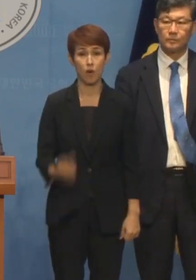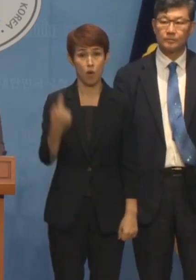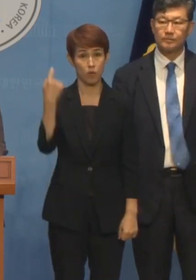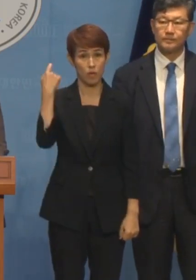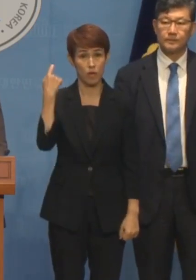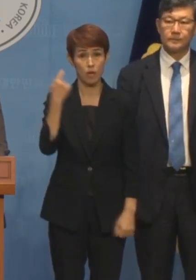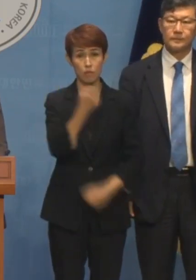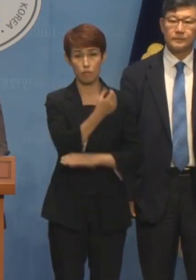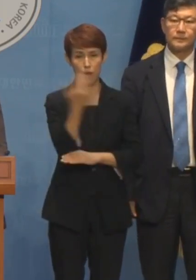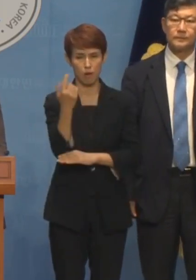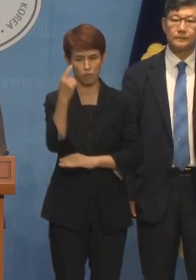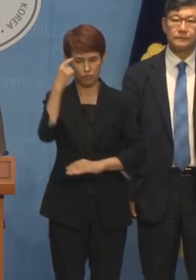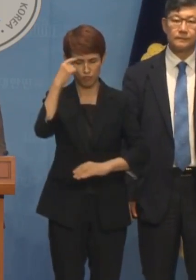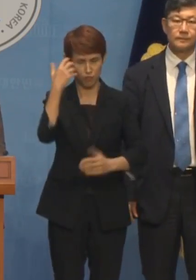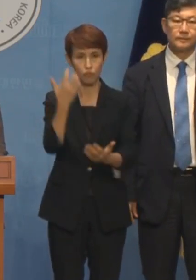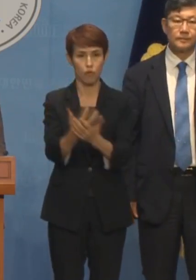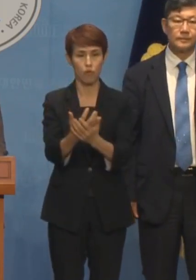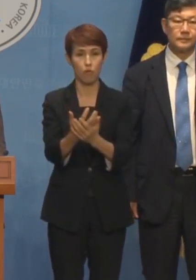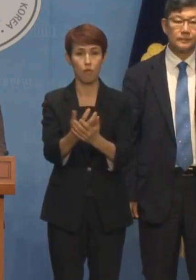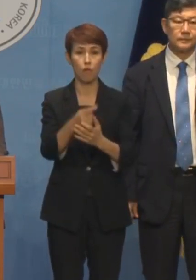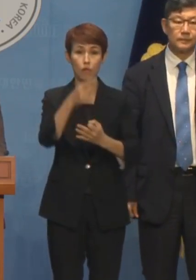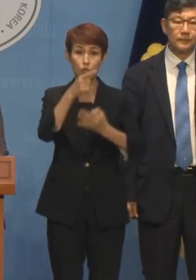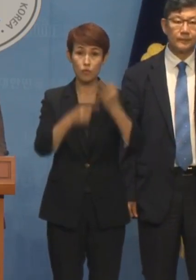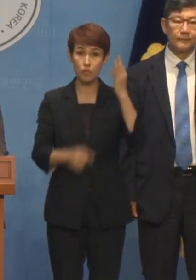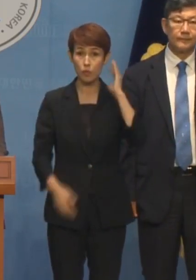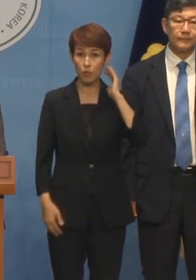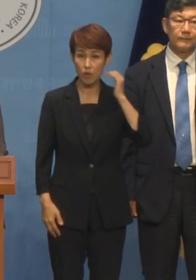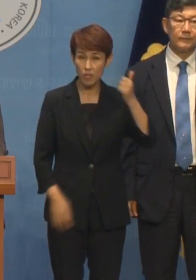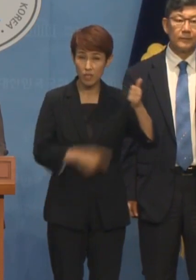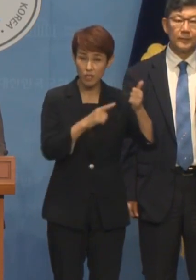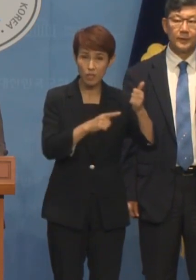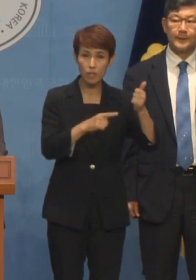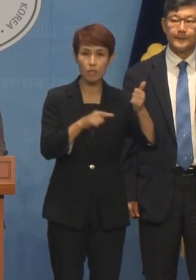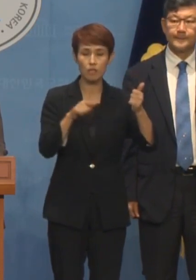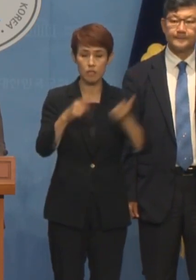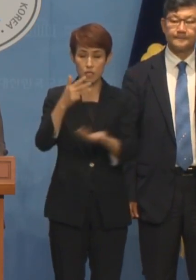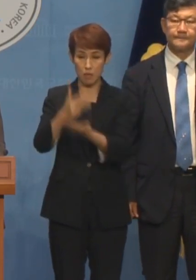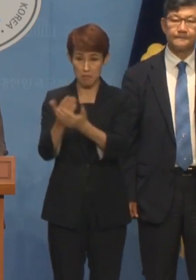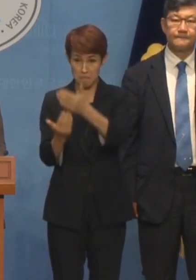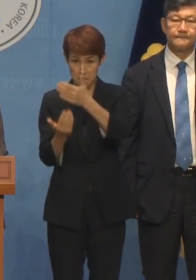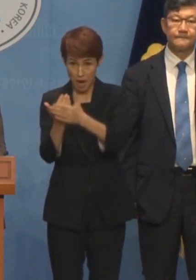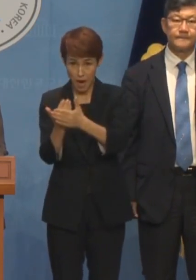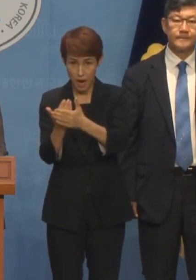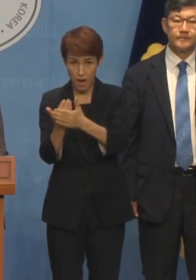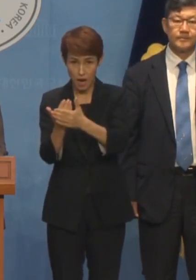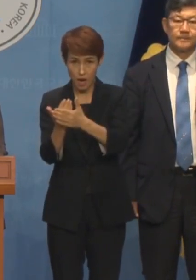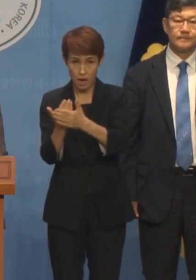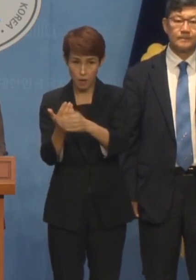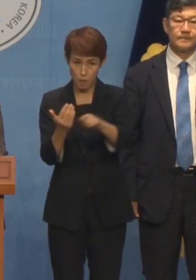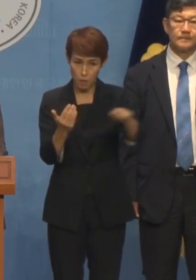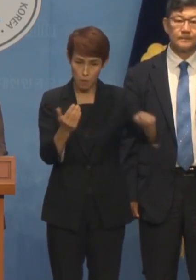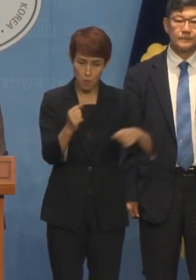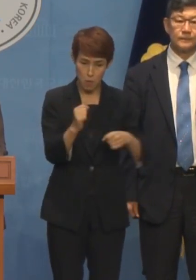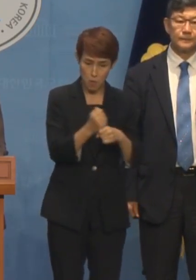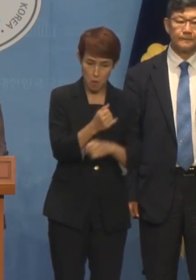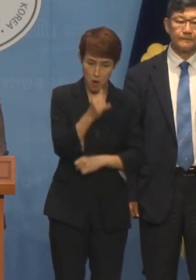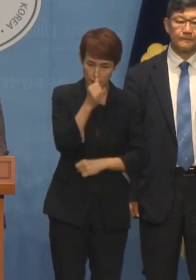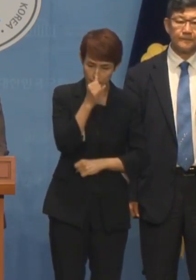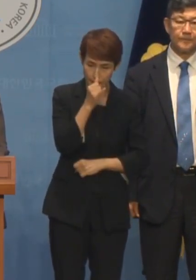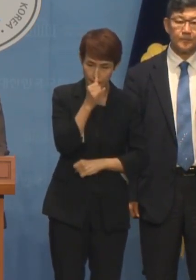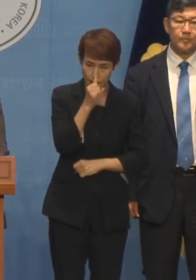보도가 있었습니다. 윤석열 대통령이 이태원 참사가 특정 세력에게 유도되고 조작됐을 가능성이